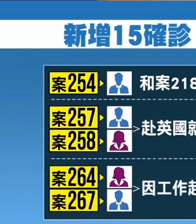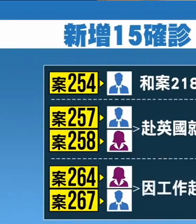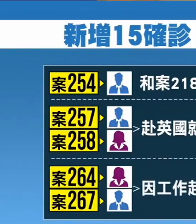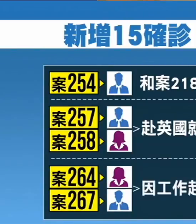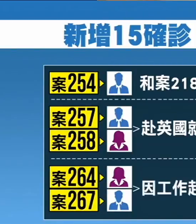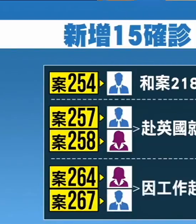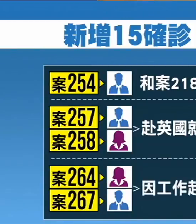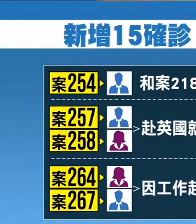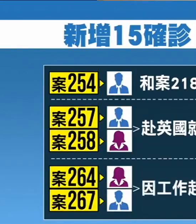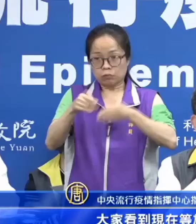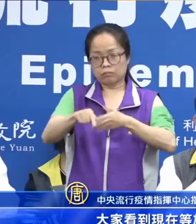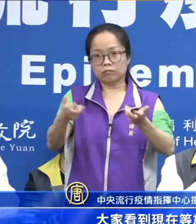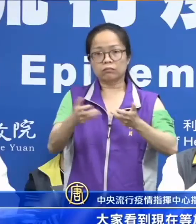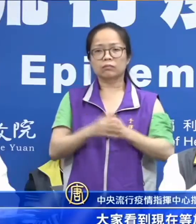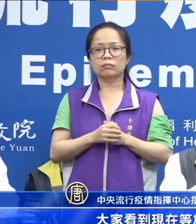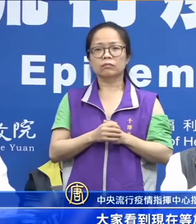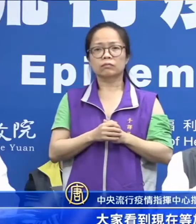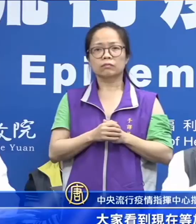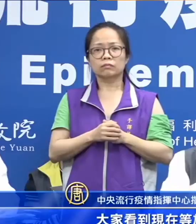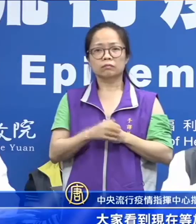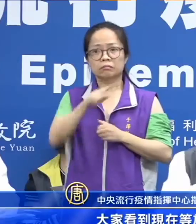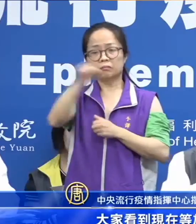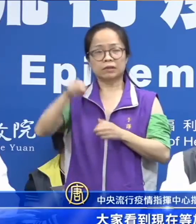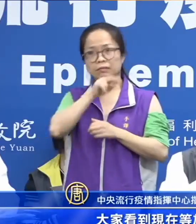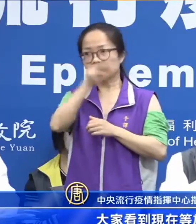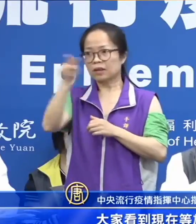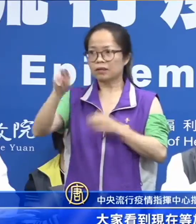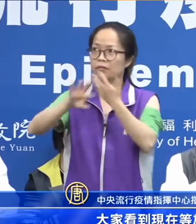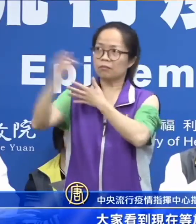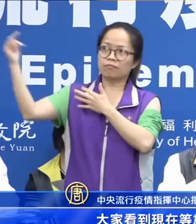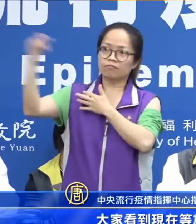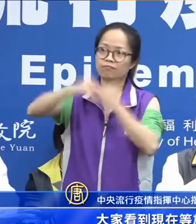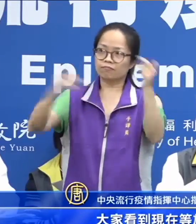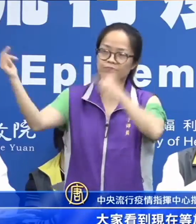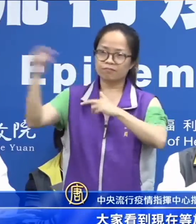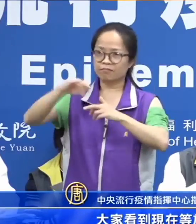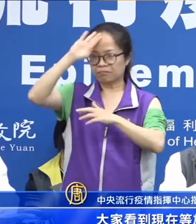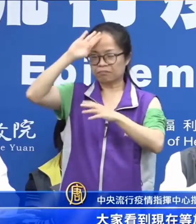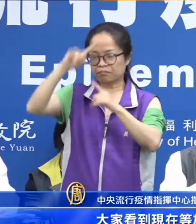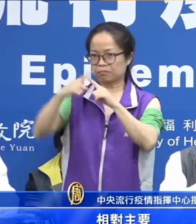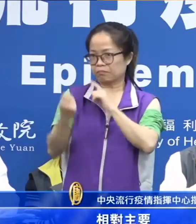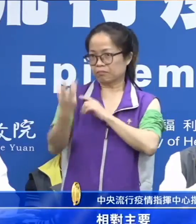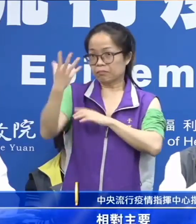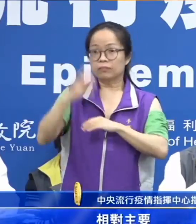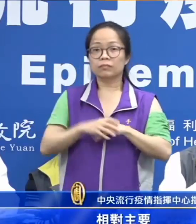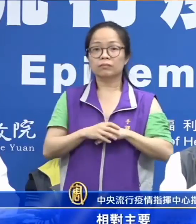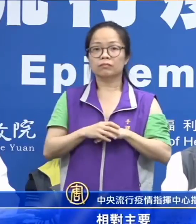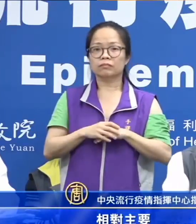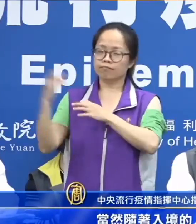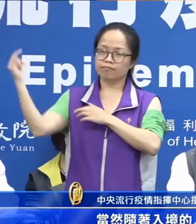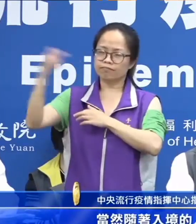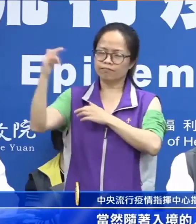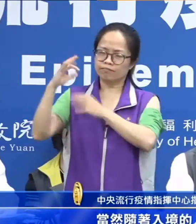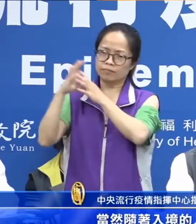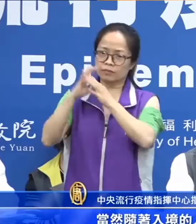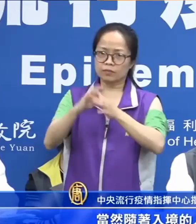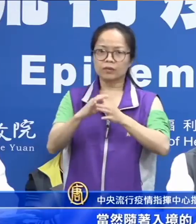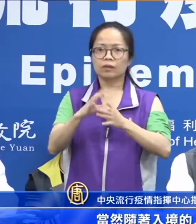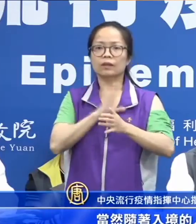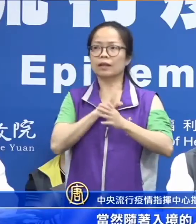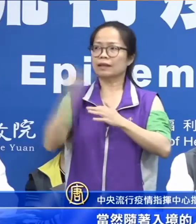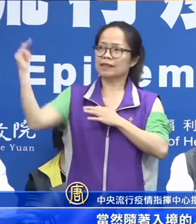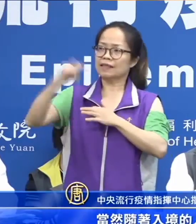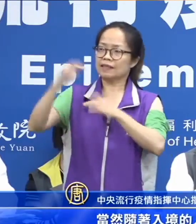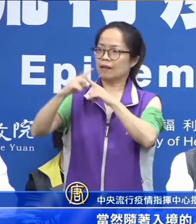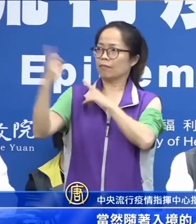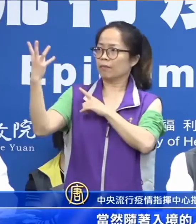赴英国的一对夫妇。 大家看到现在等于是境外这移入的案件相对主要，但随着入